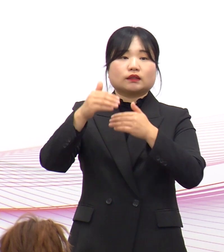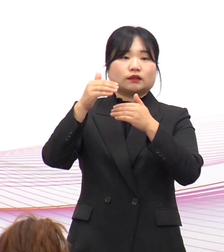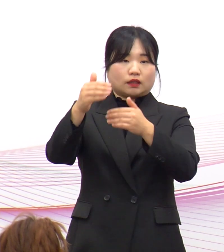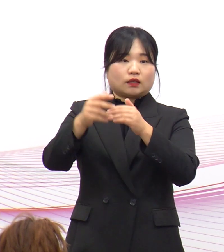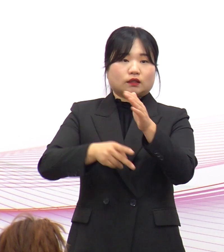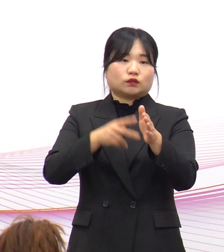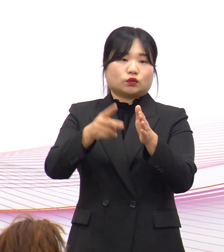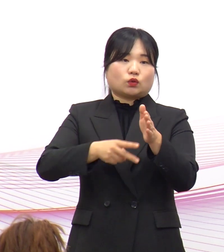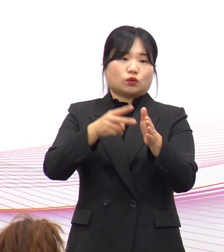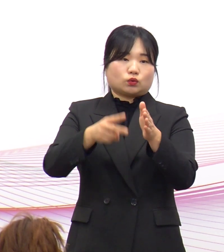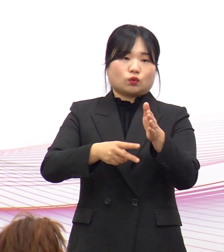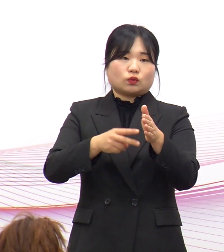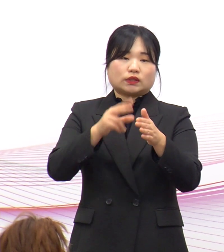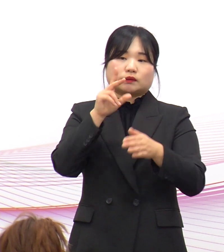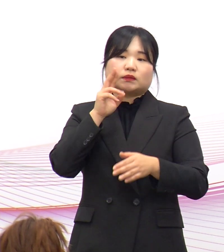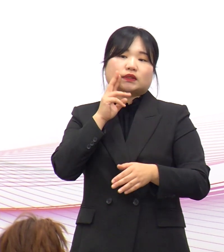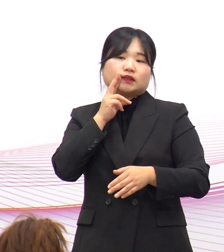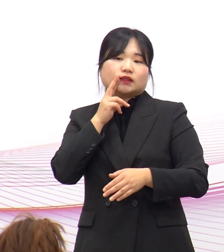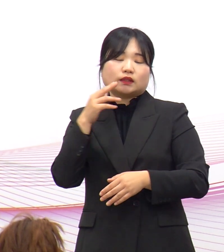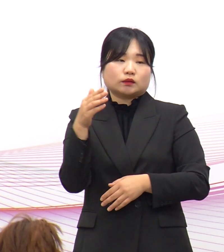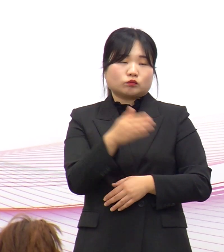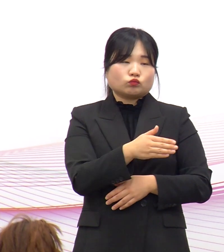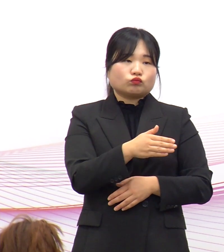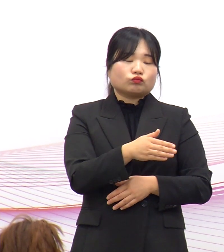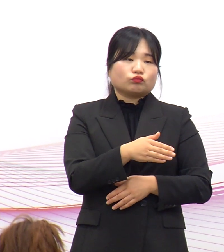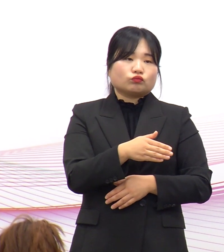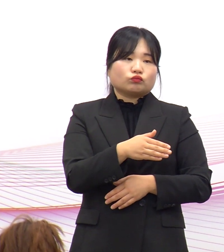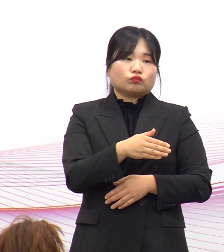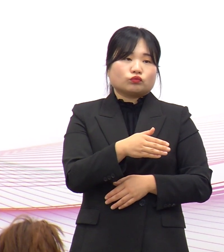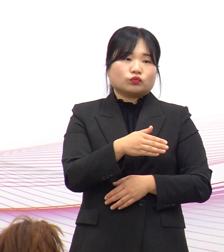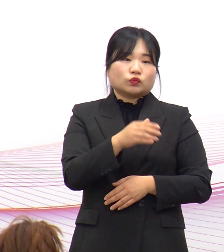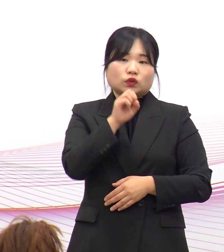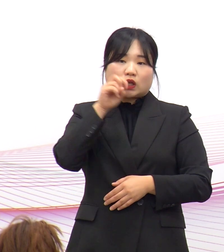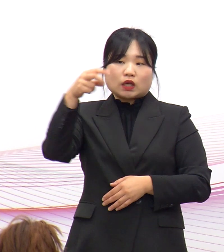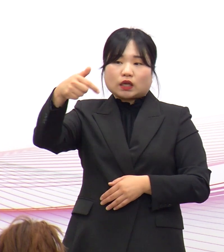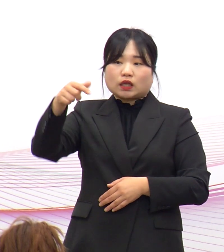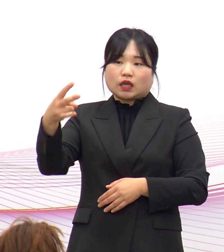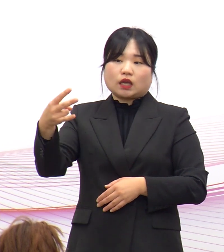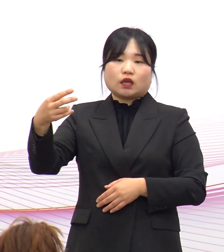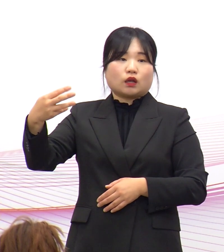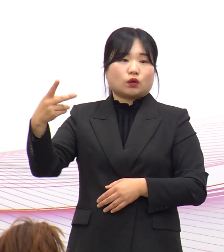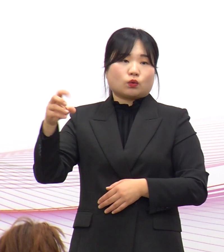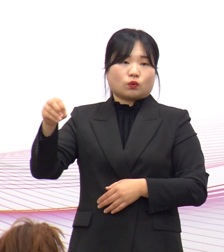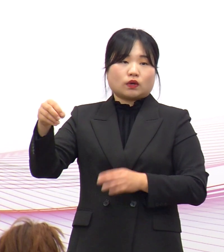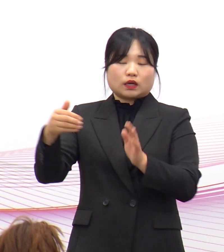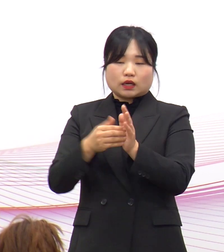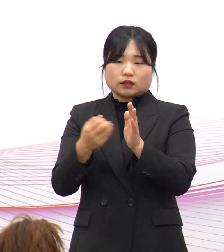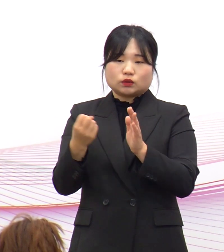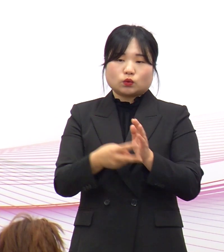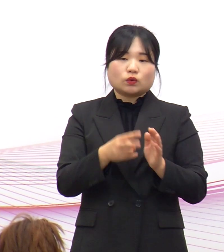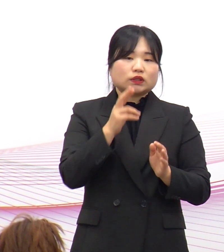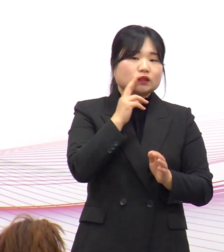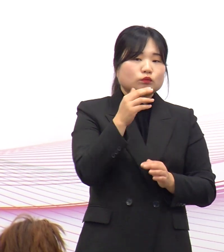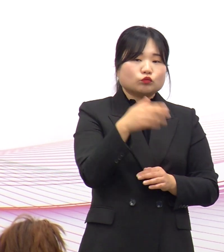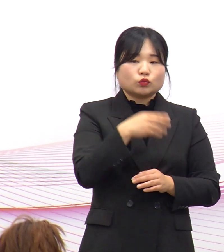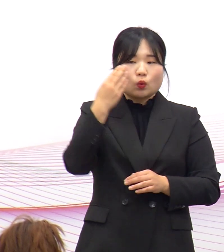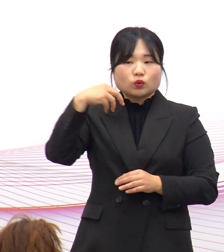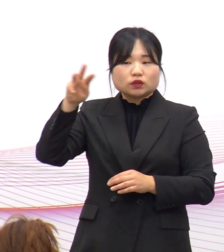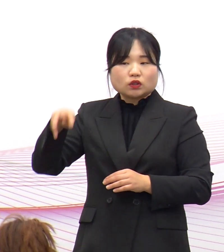광역철도 신탄진에서 예를 들면 계룡까지 신탄진에서